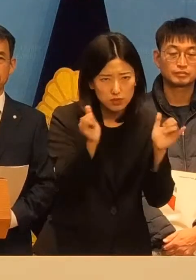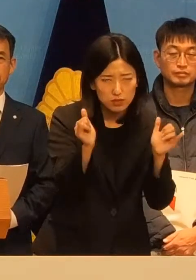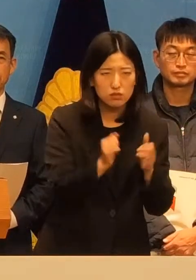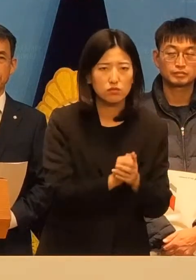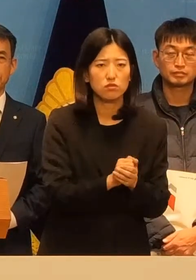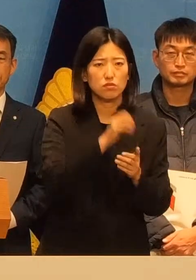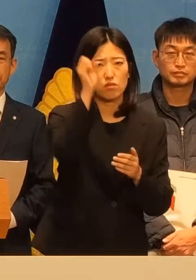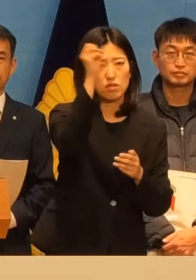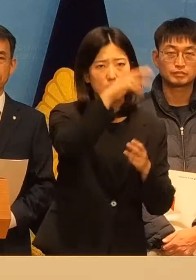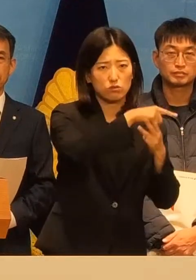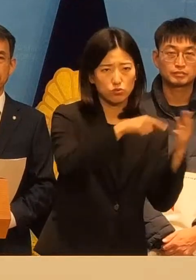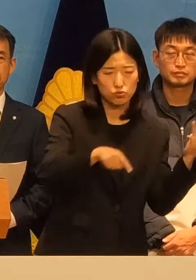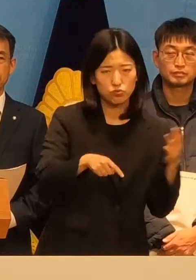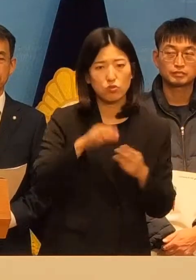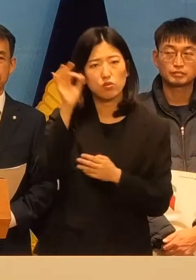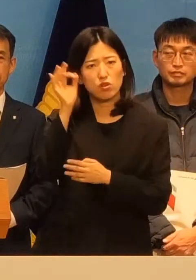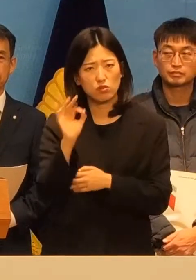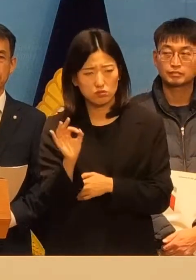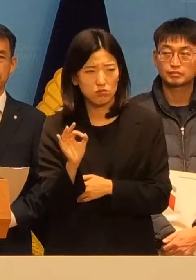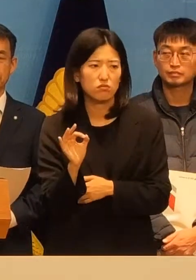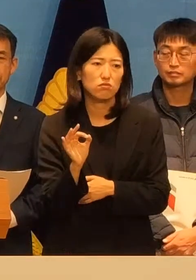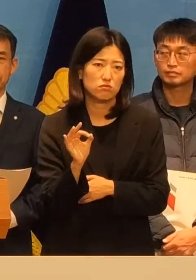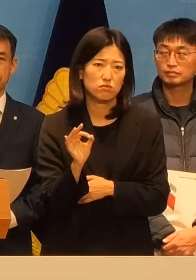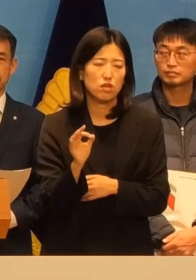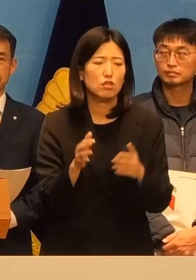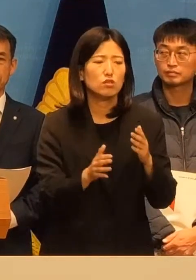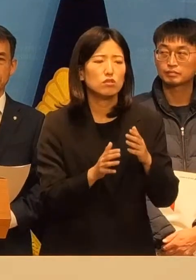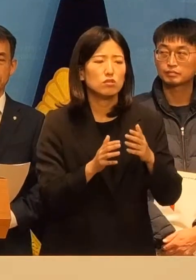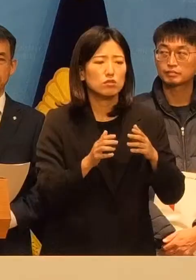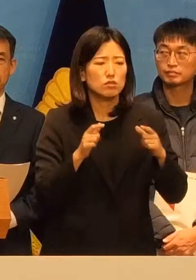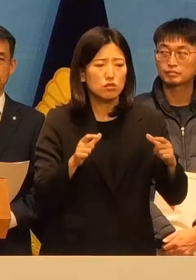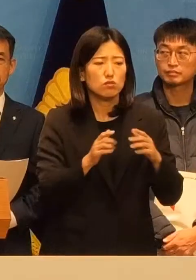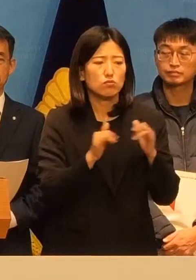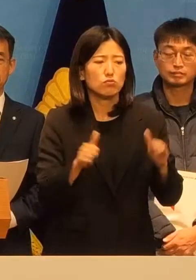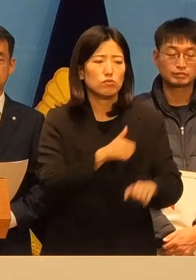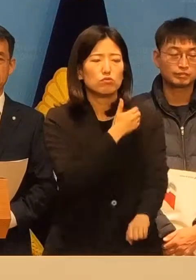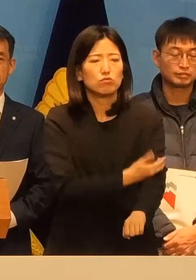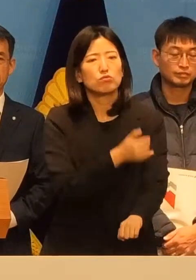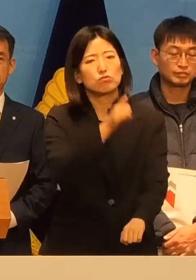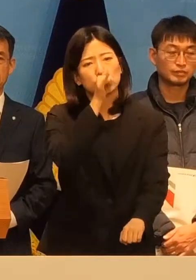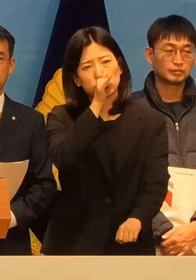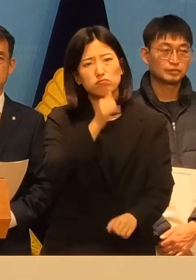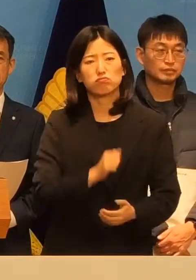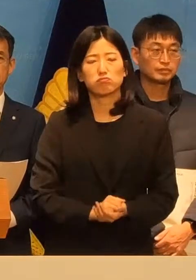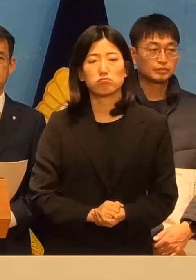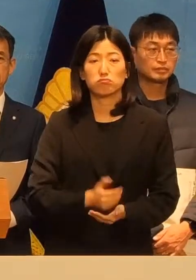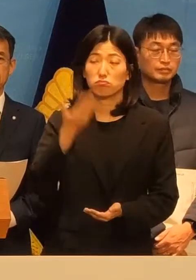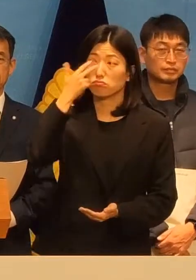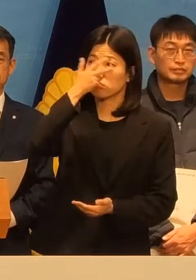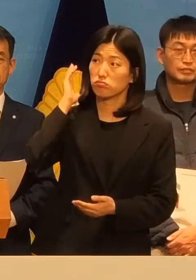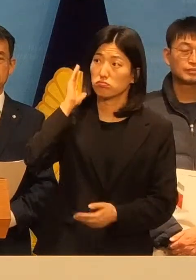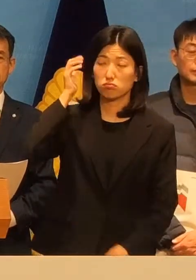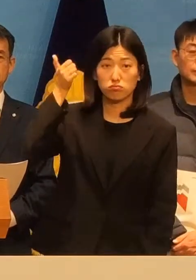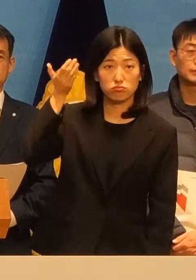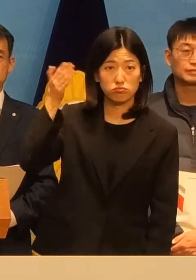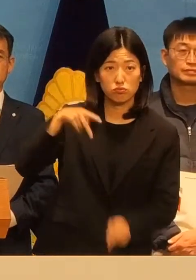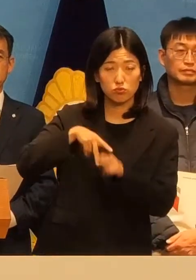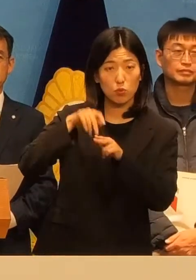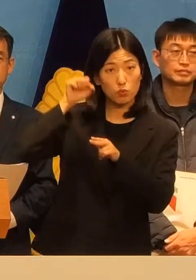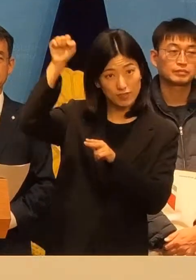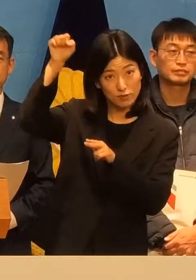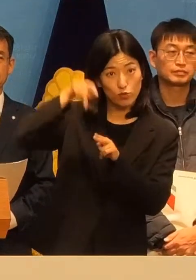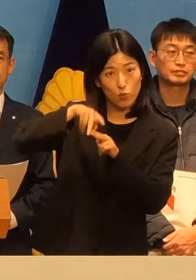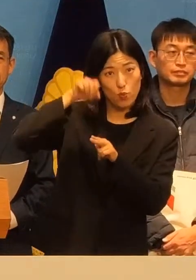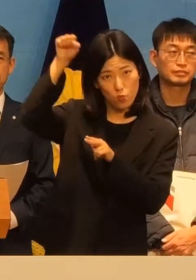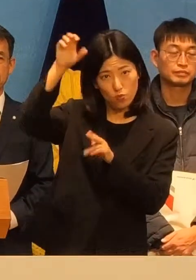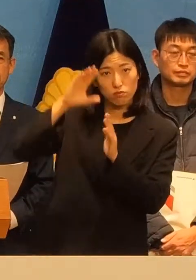양주, 연천, 우리 주민들에 대한 권리를 주장하러 왔습니다. 대통령이 이전 후보자 때 공약으로